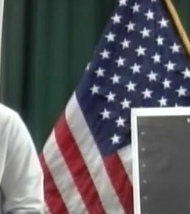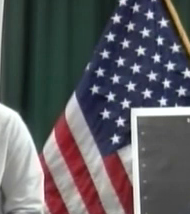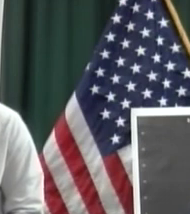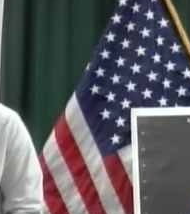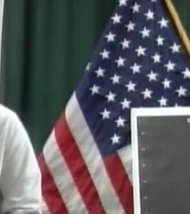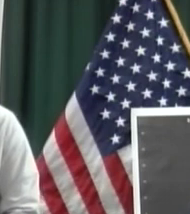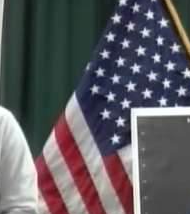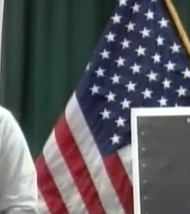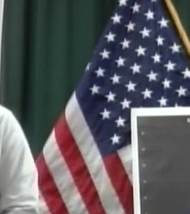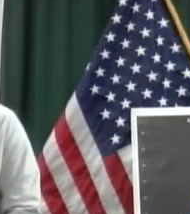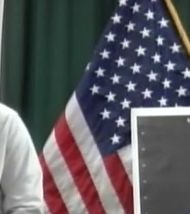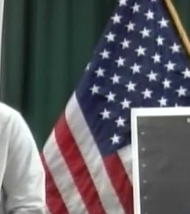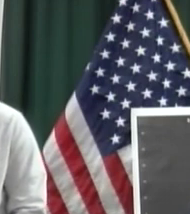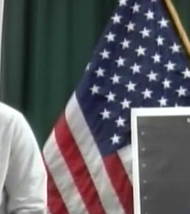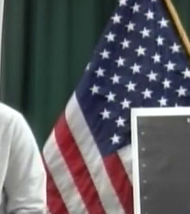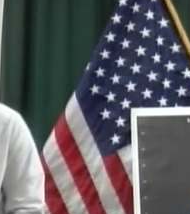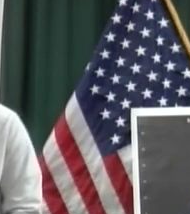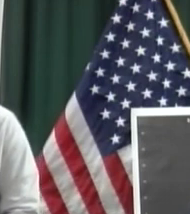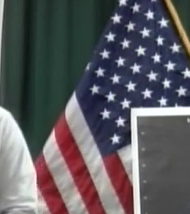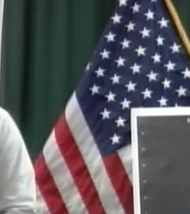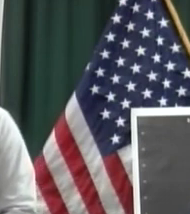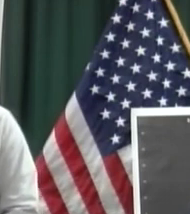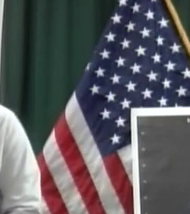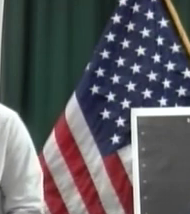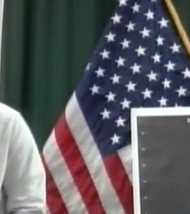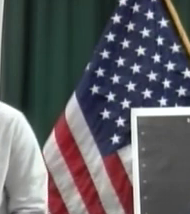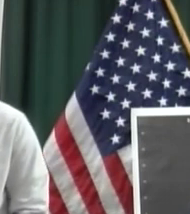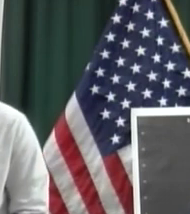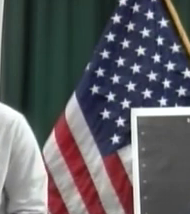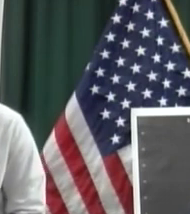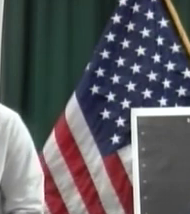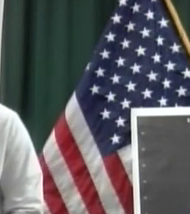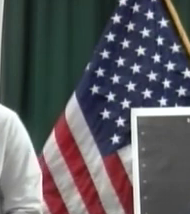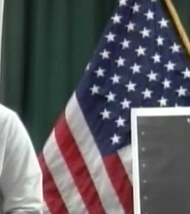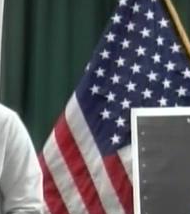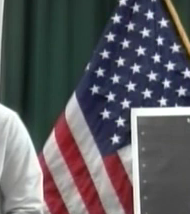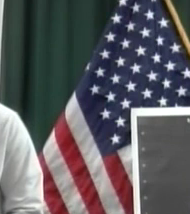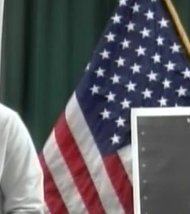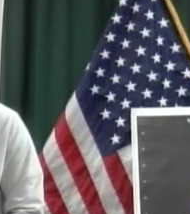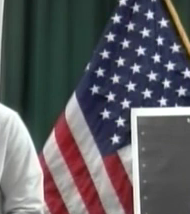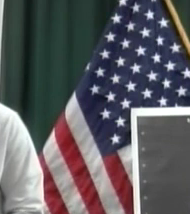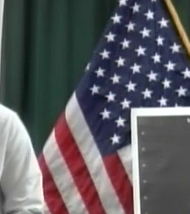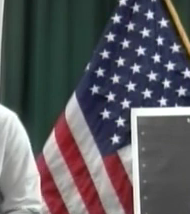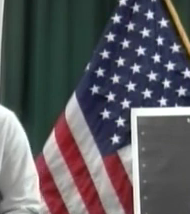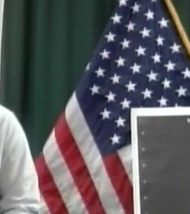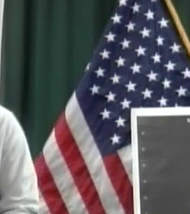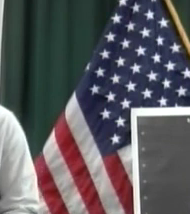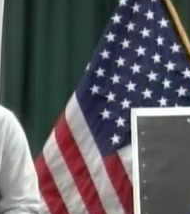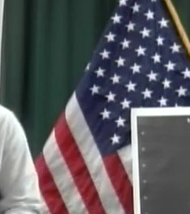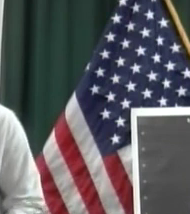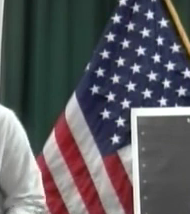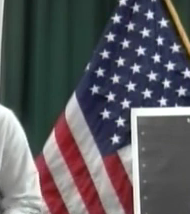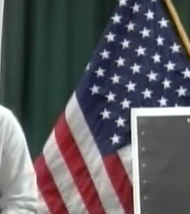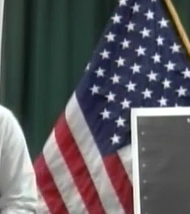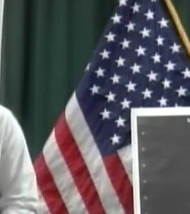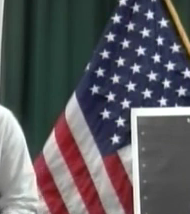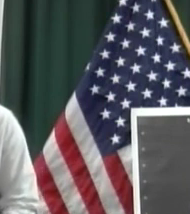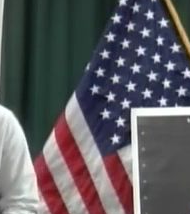este síndrome para que los padres que pueden estar conocer a los síntomas y permanecer